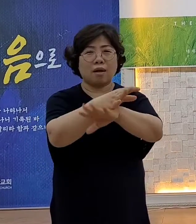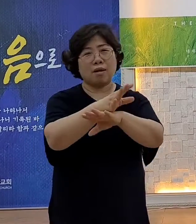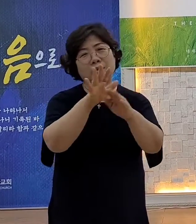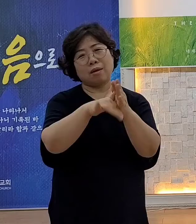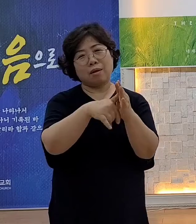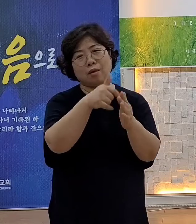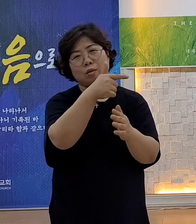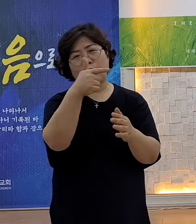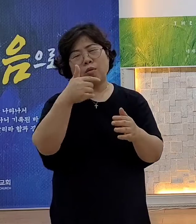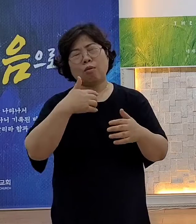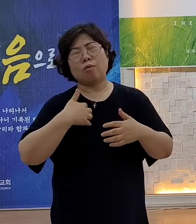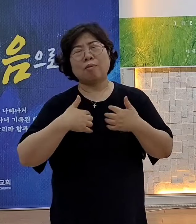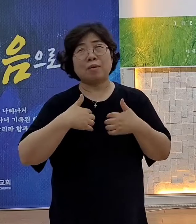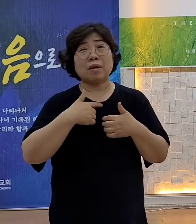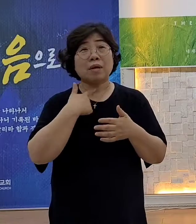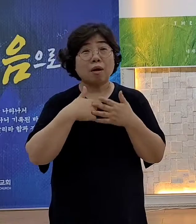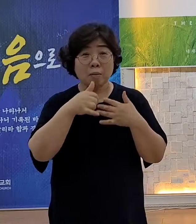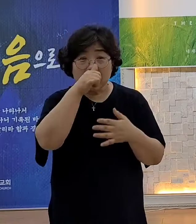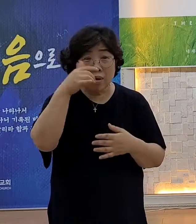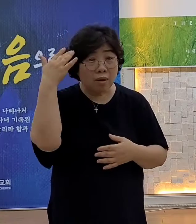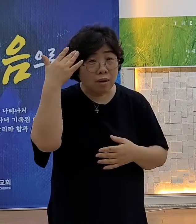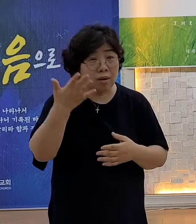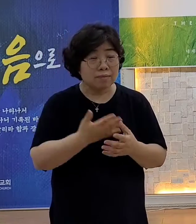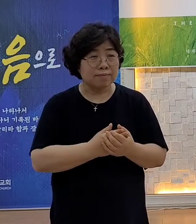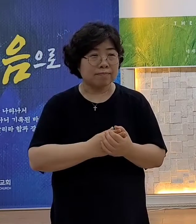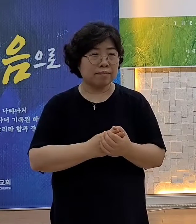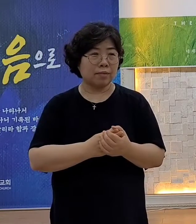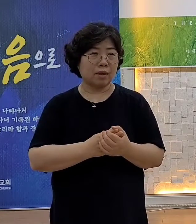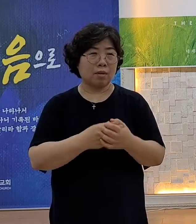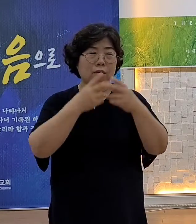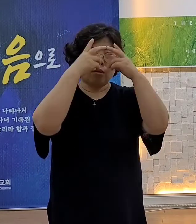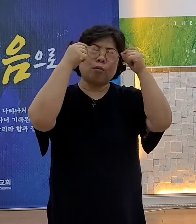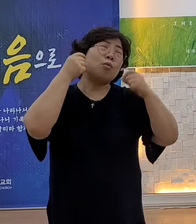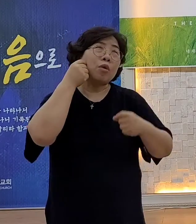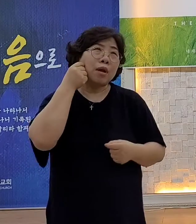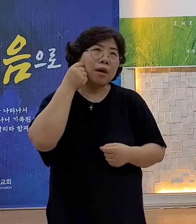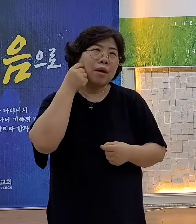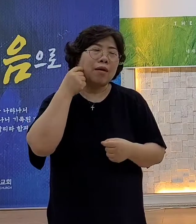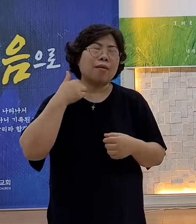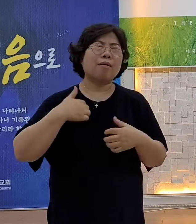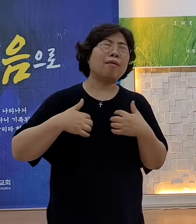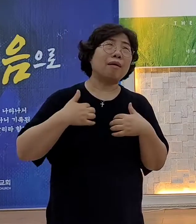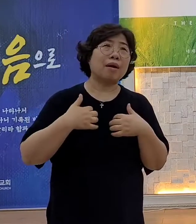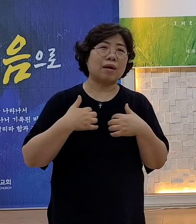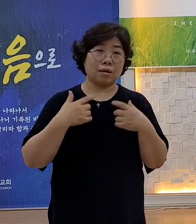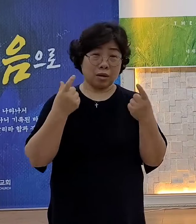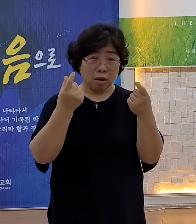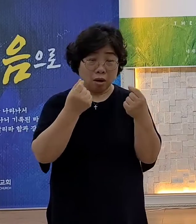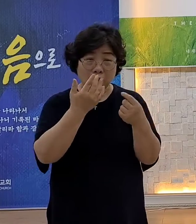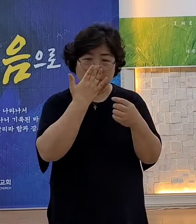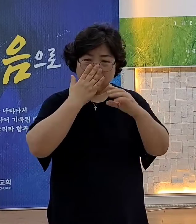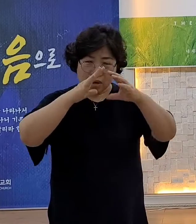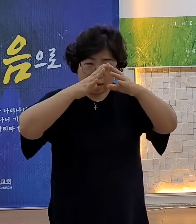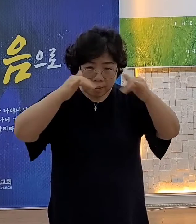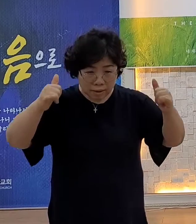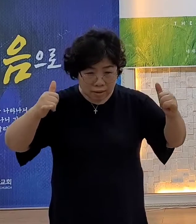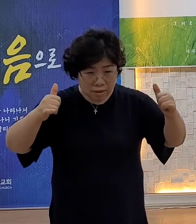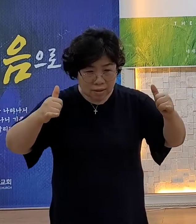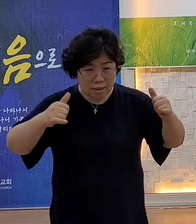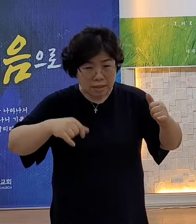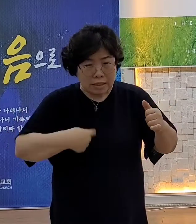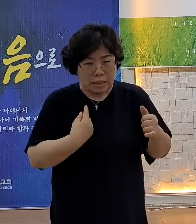분들 아마 경험해 보셨을 거예요. 정말 잠이 안 오겠죠. 오늘 이 이스라엘 백성들도 그